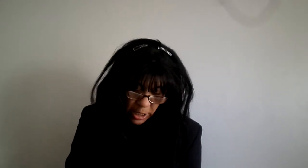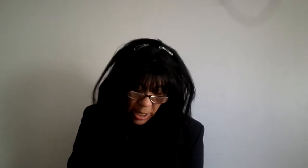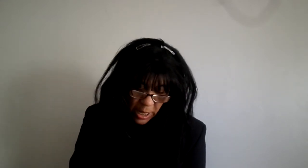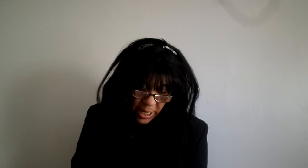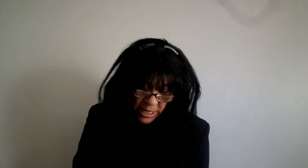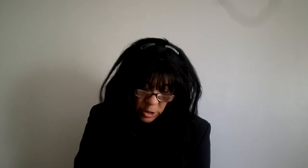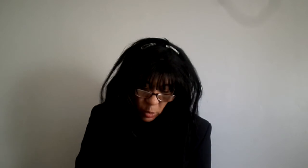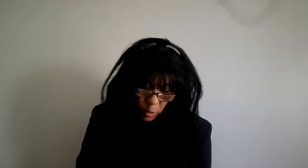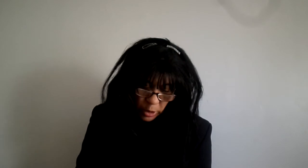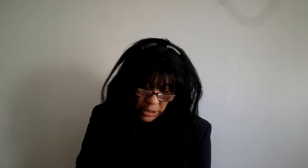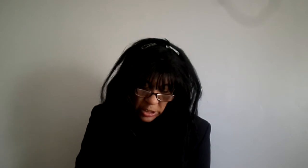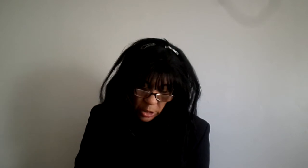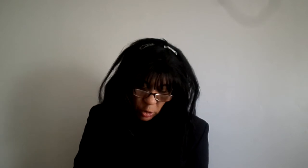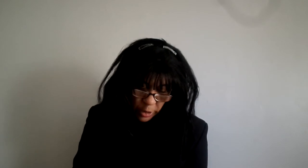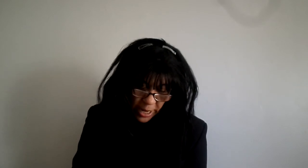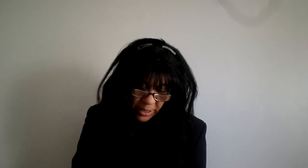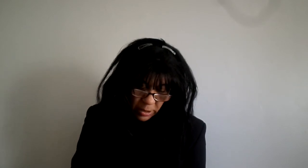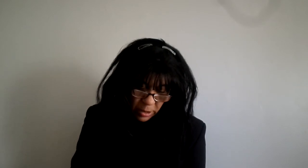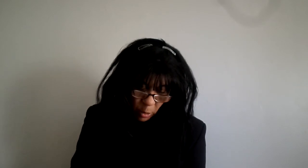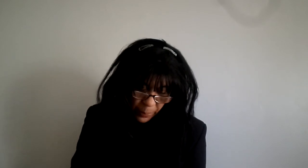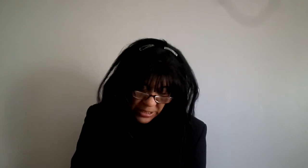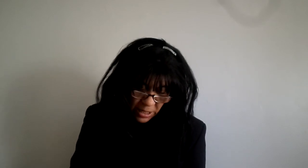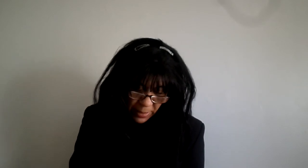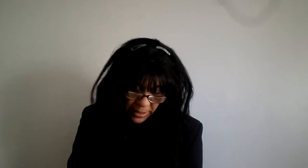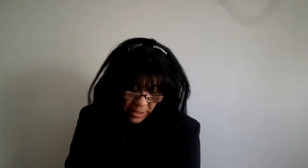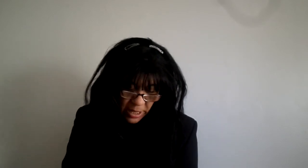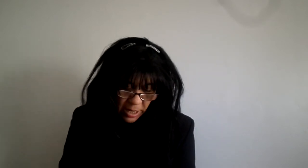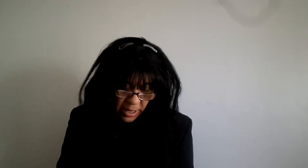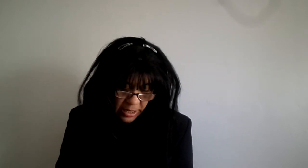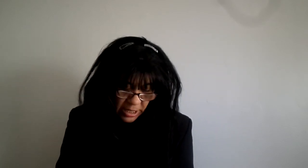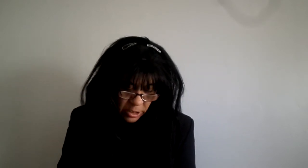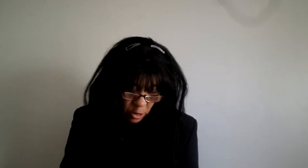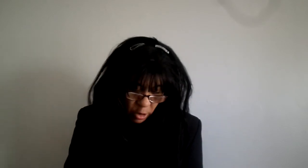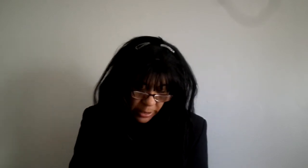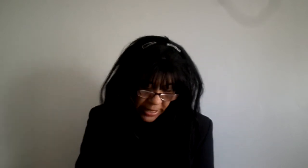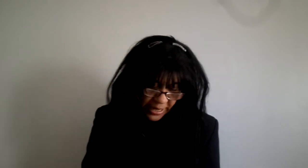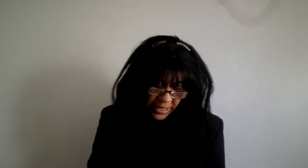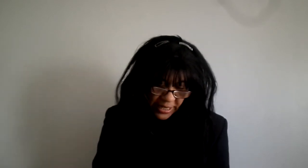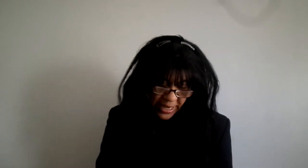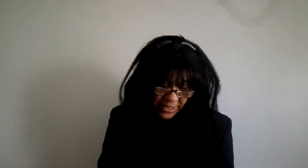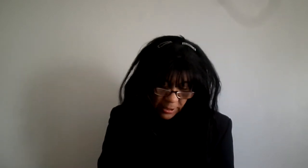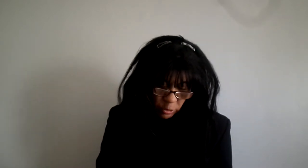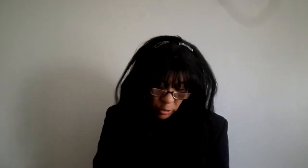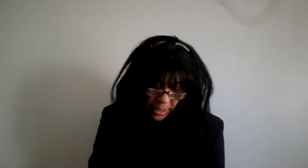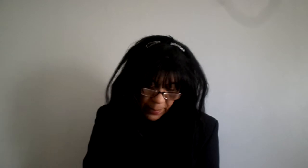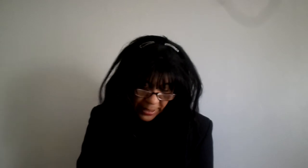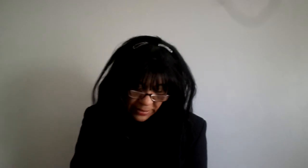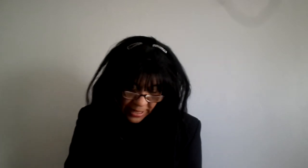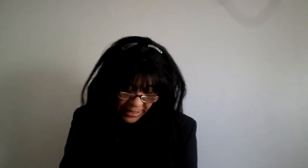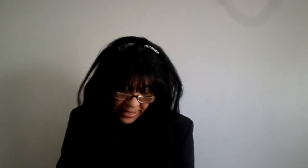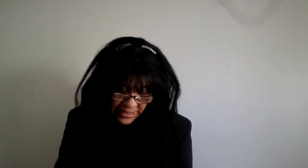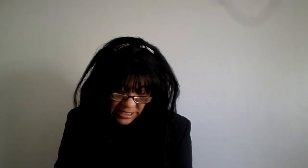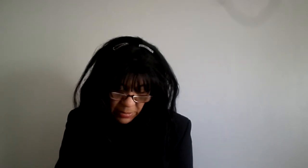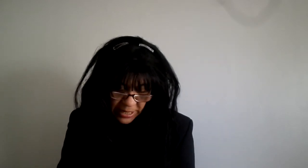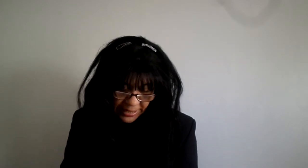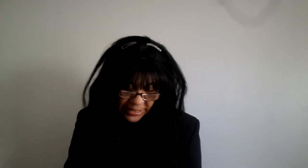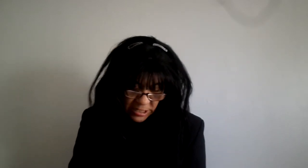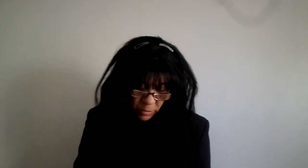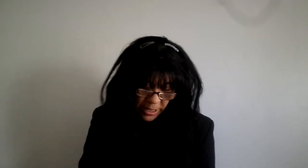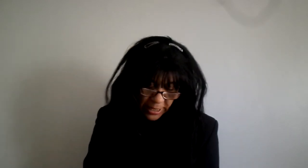señorean los peces, mar. Y Dios es aquí que ha dado todas las plantas, que es semilla que está sobre la